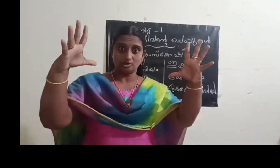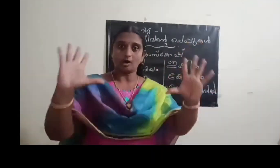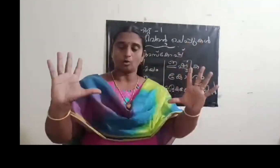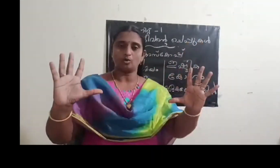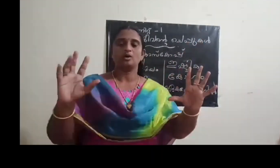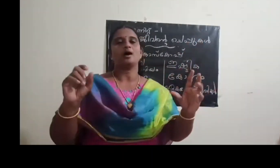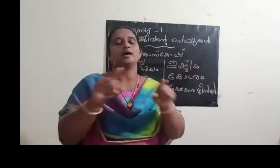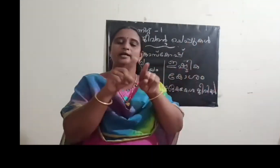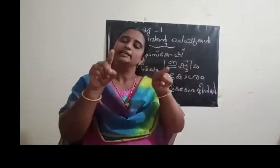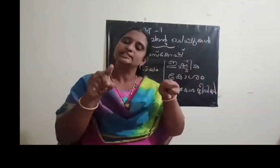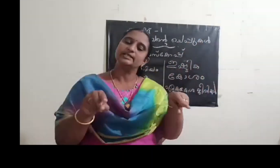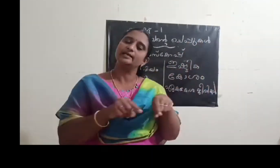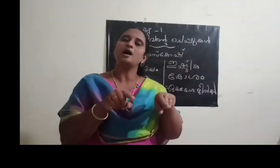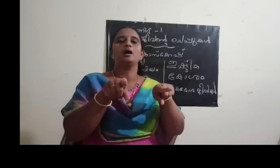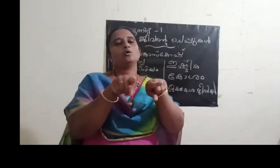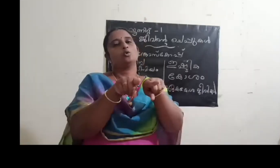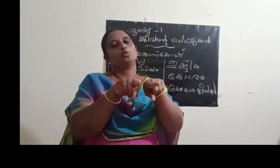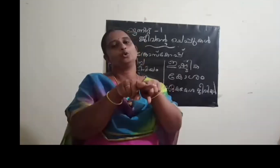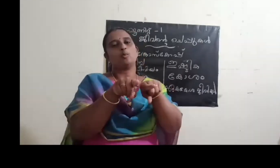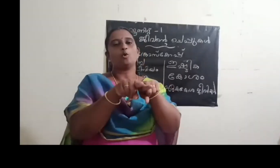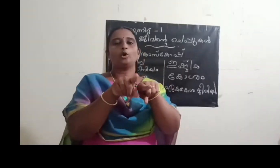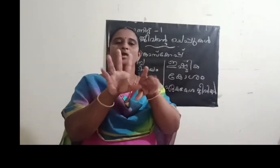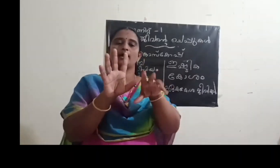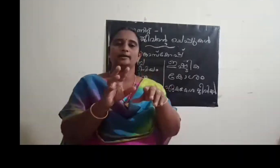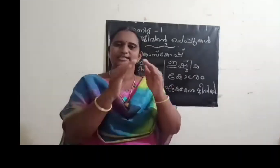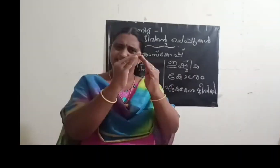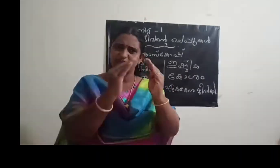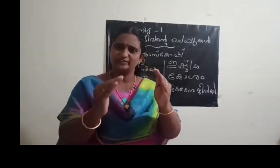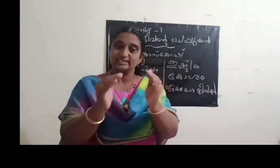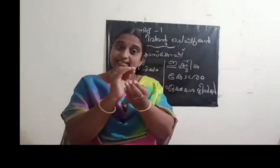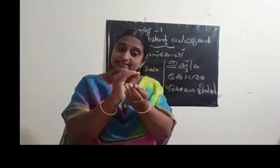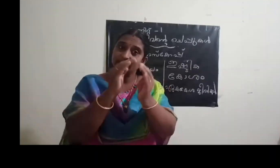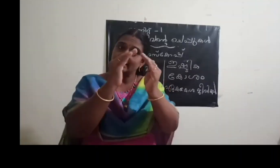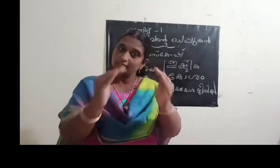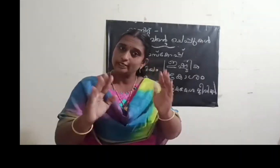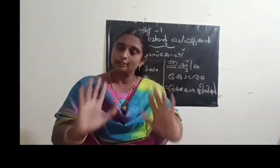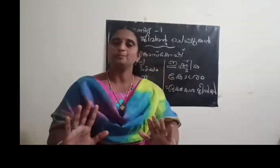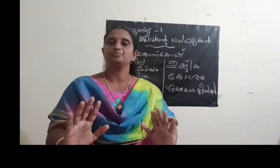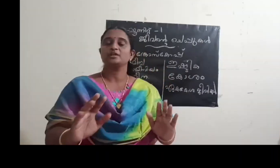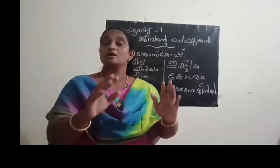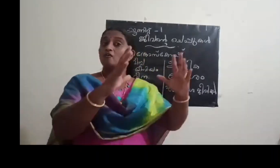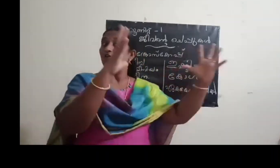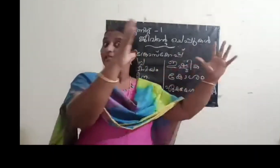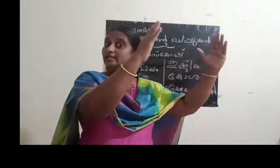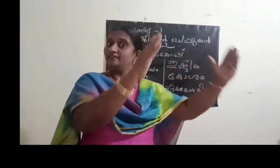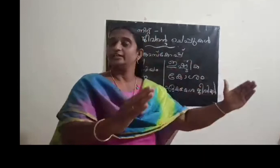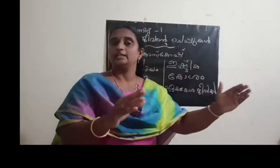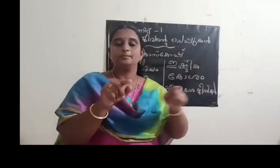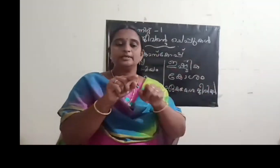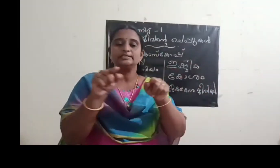ആണോ അല്ല ഇഷ്ടിക ഒരുപോലെയാണ് ചെറിയ വീടിലും വലിയ വീട്ടിലും